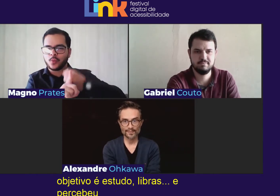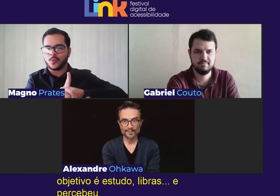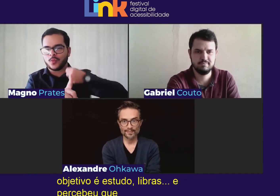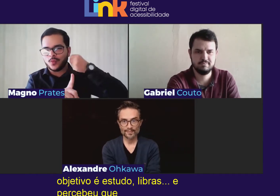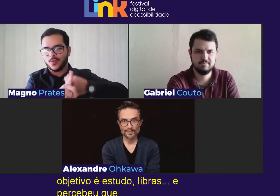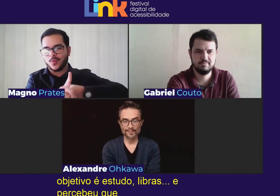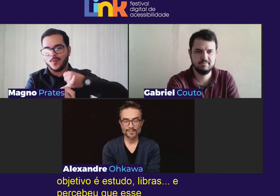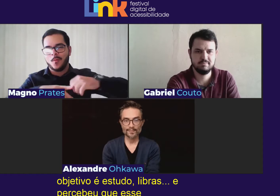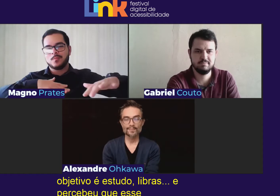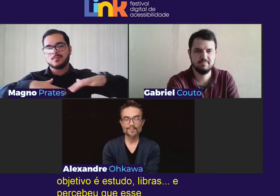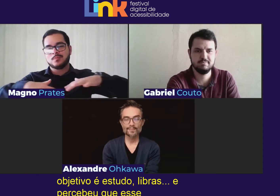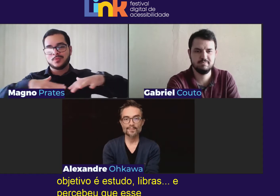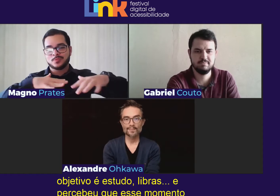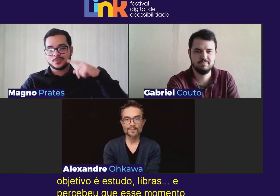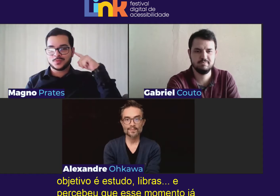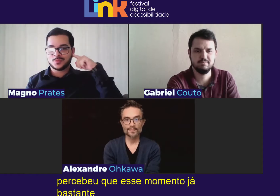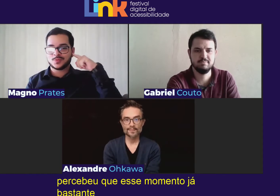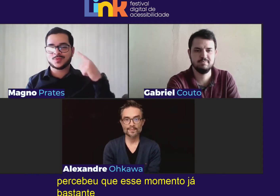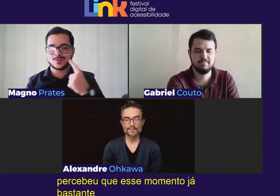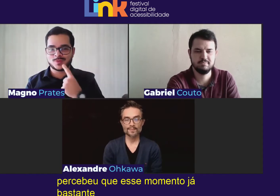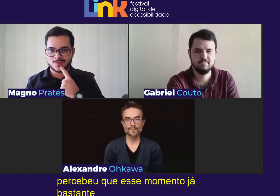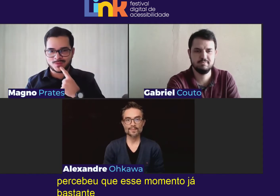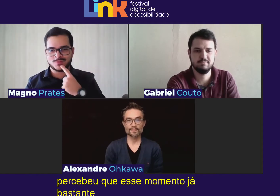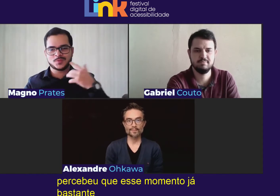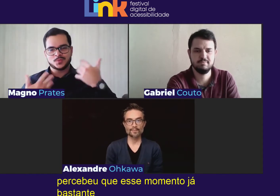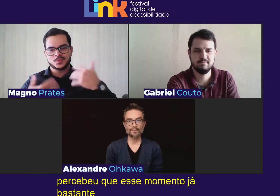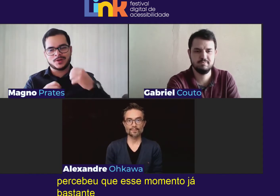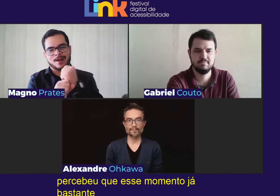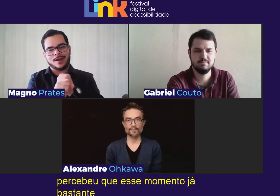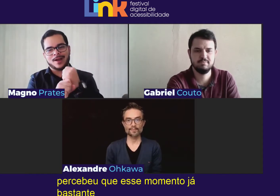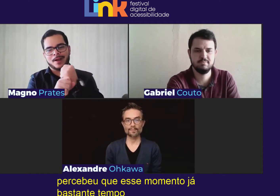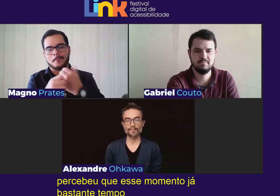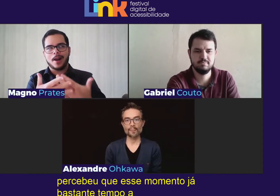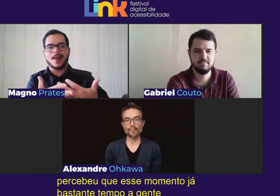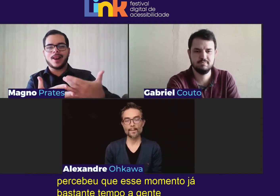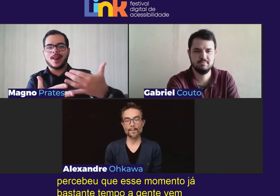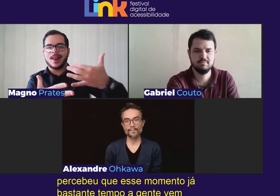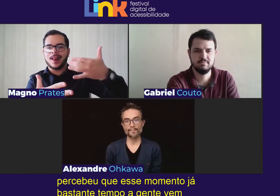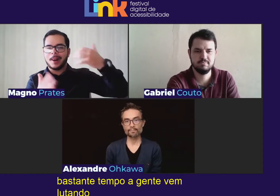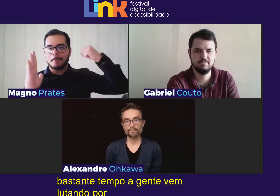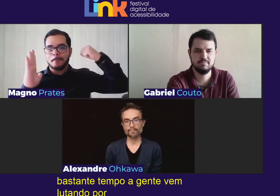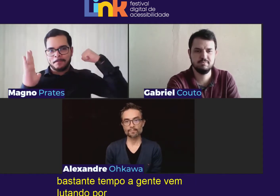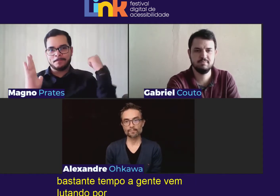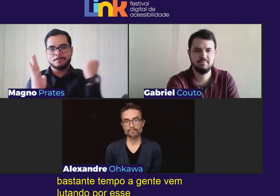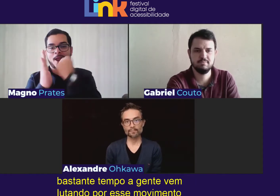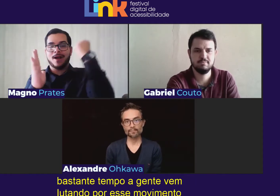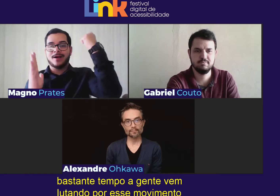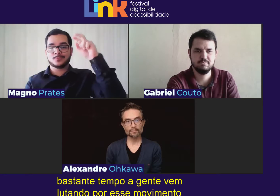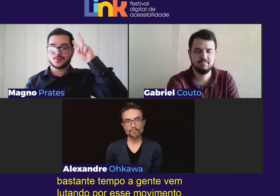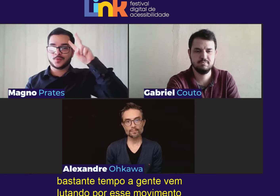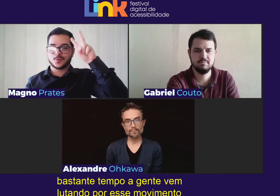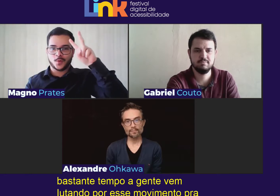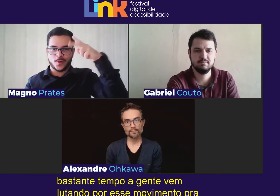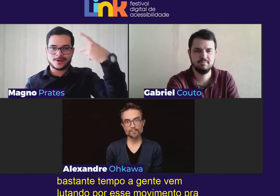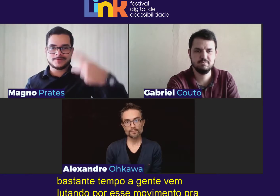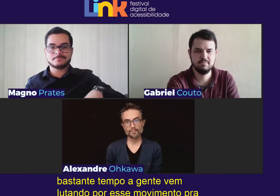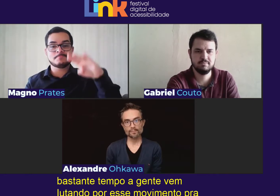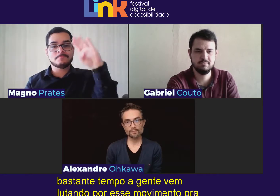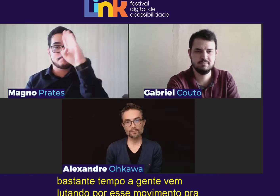bastante tempo, a gente vem lutando por esse movimento para surdos. Há muitos anos nós iniciamos isso, e aí, me